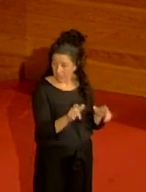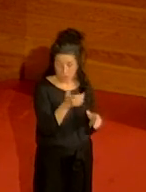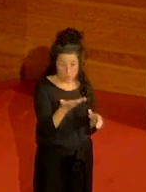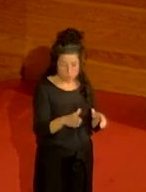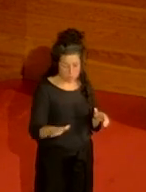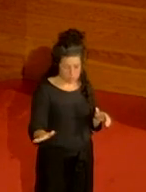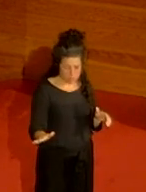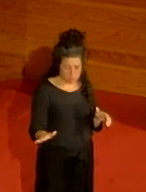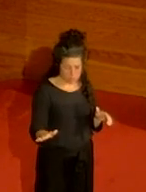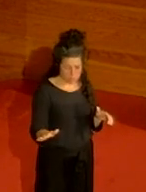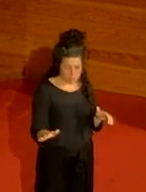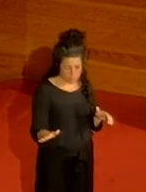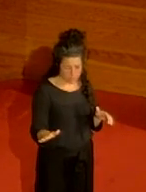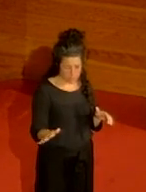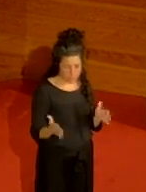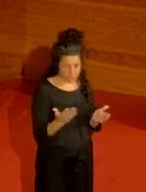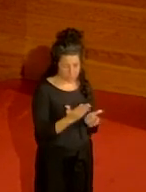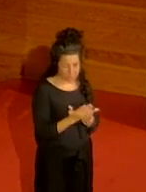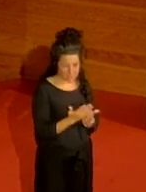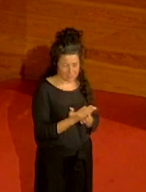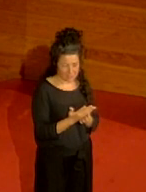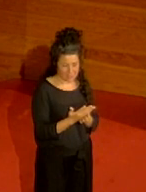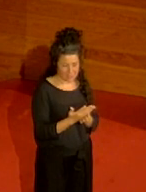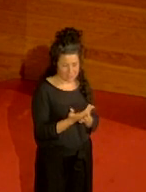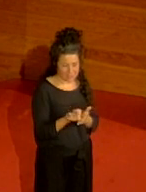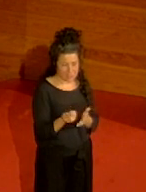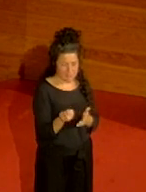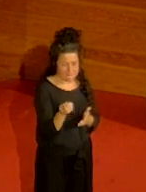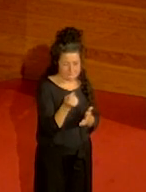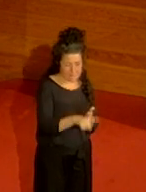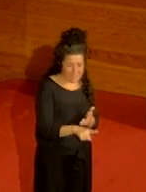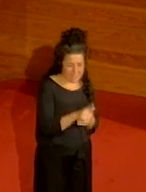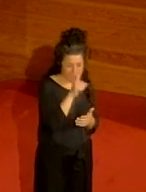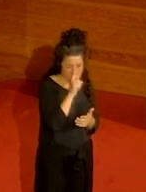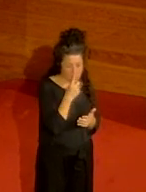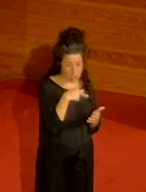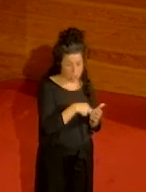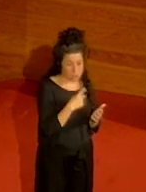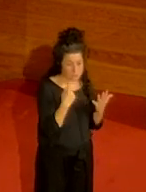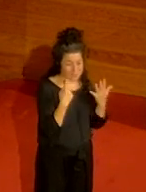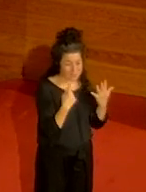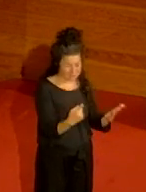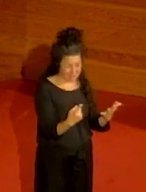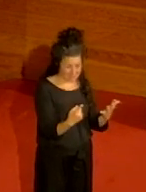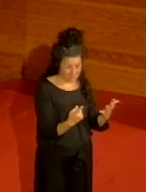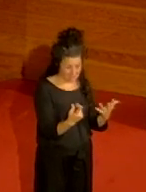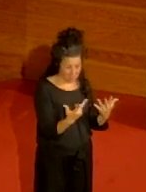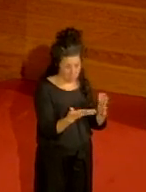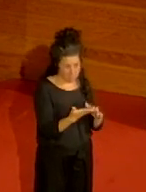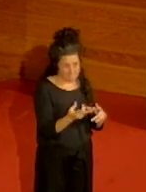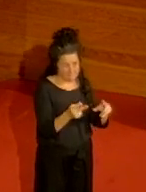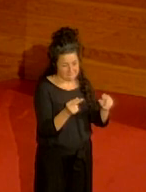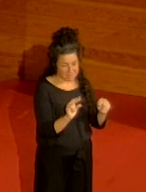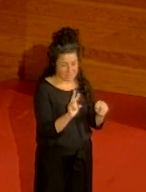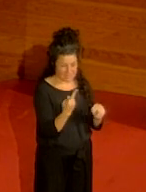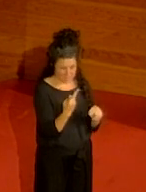precedentes desde hace dos décadas a esta cifras semejante a la de 2006 cuando estábamos saliendo de la segunda entifada la mayoría de los